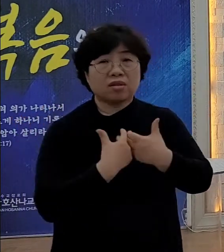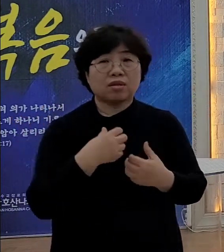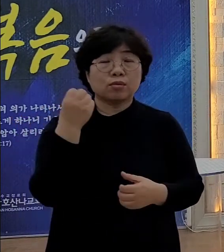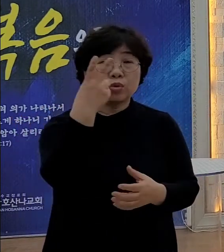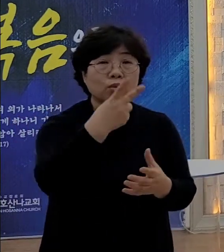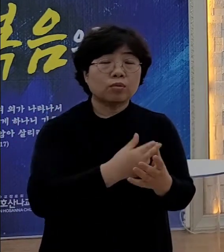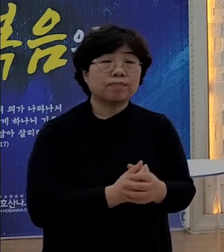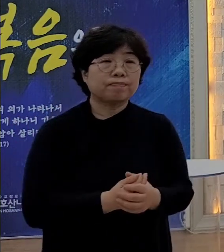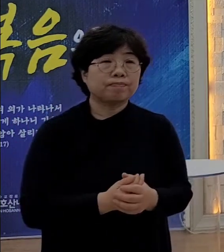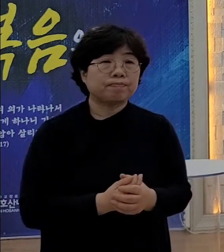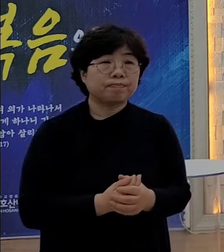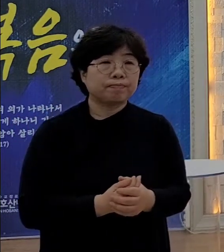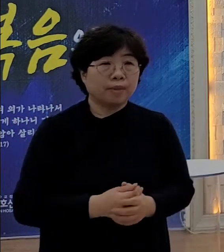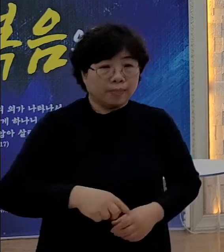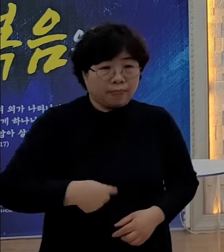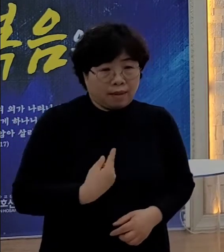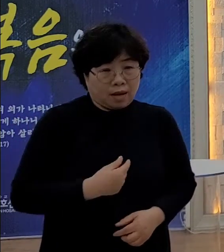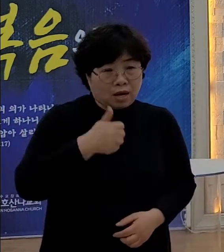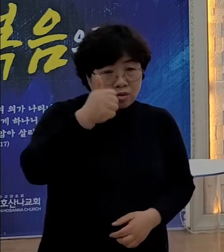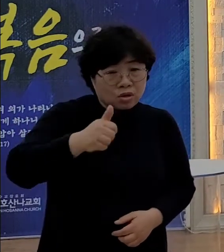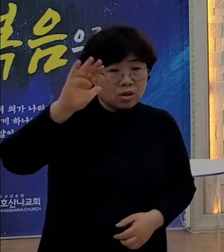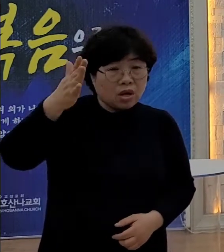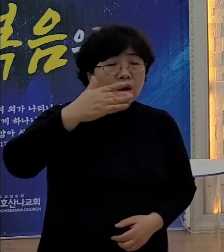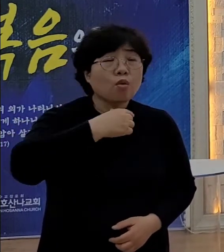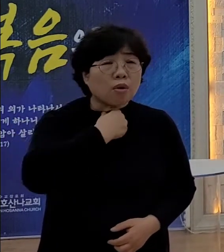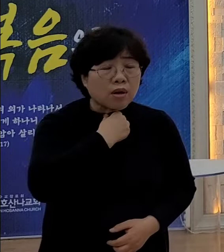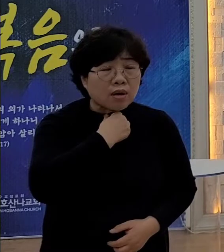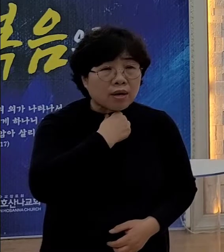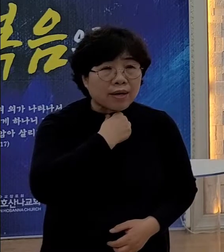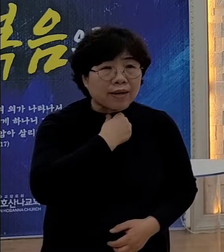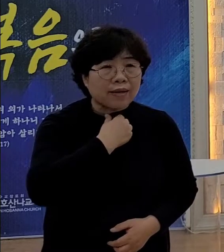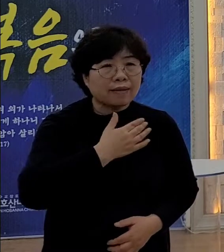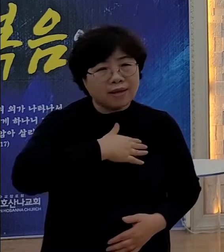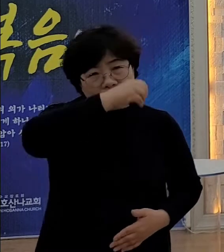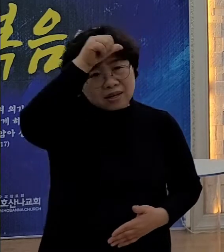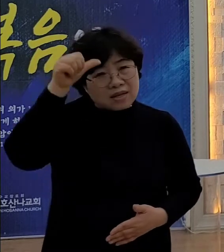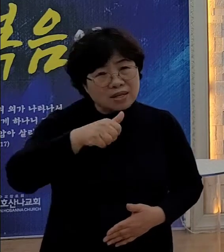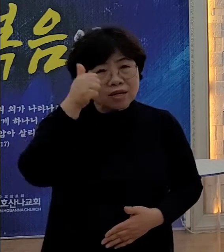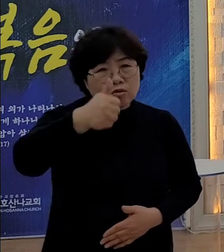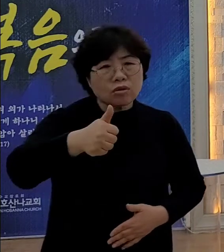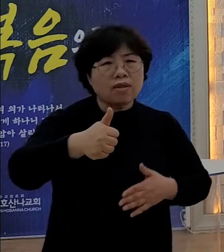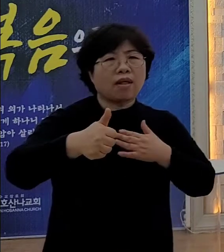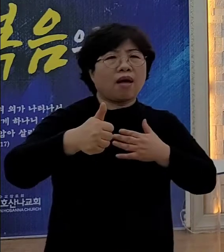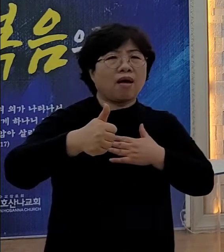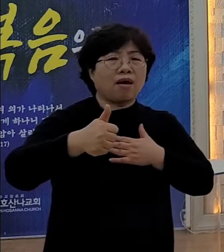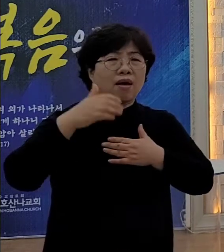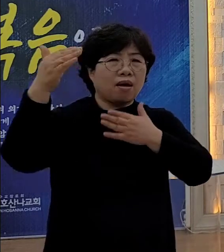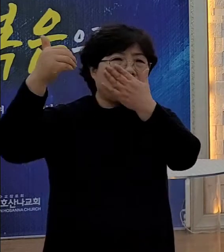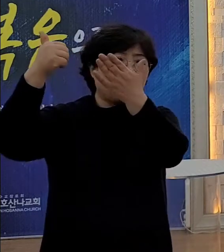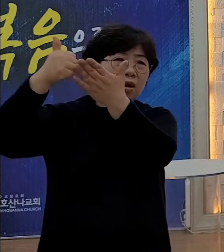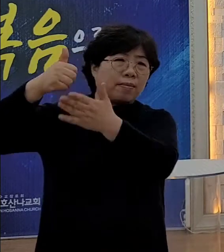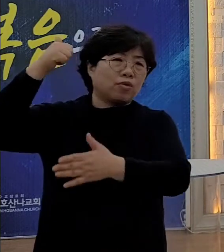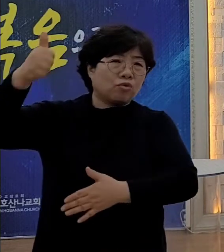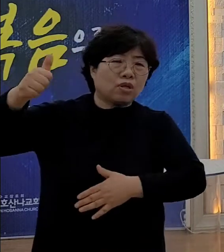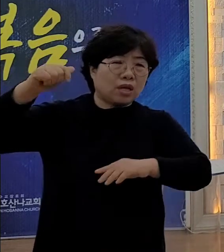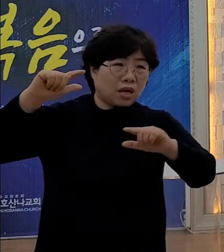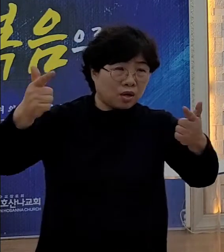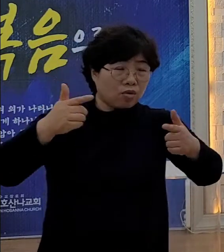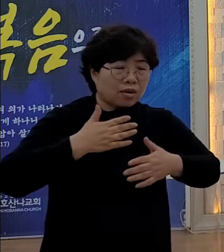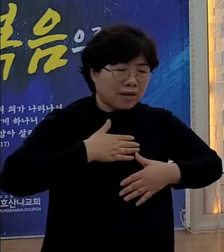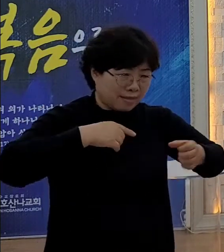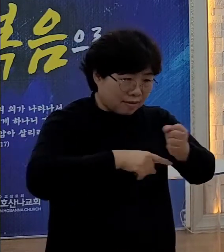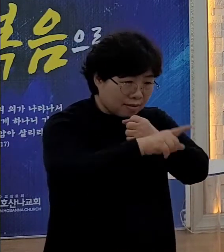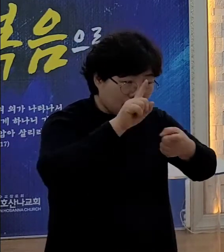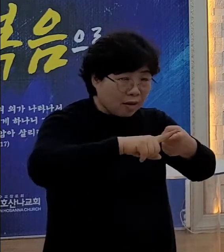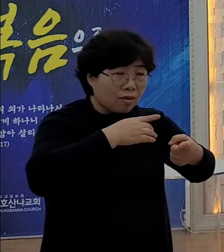그리고 자기가 주인 되길 원합니다. 네가 네 인생의 주인이야. 네가 결정하고 네 뜻대로 살아. 네가